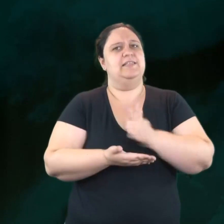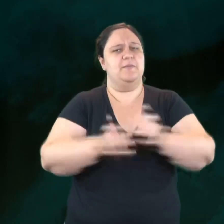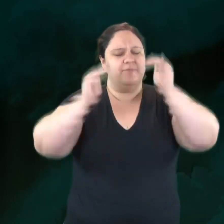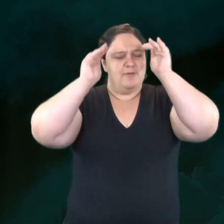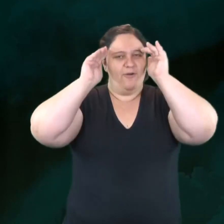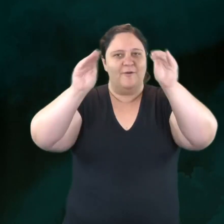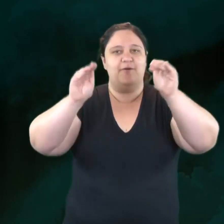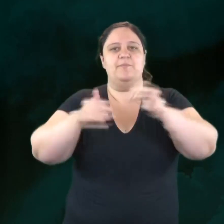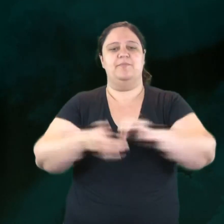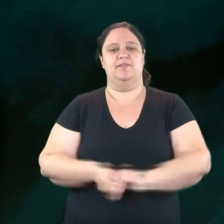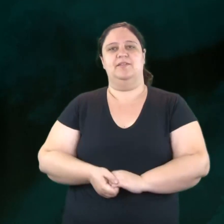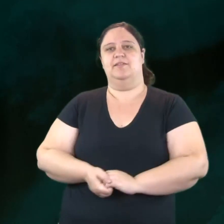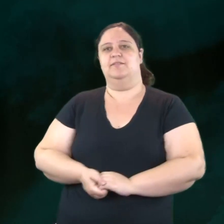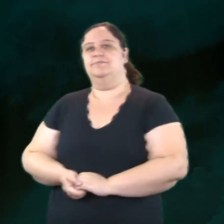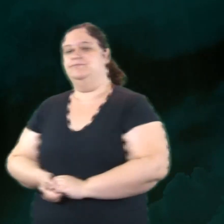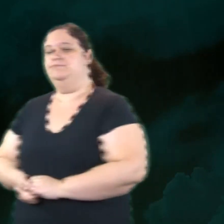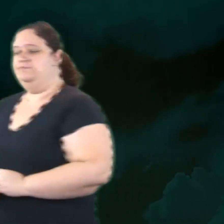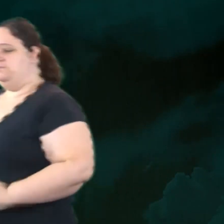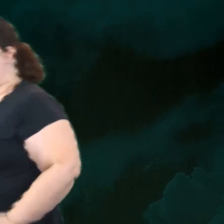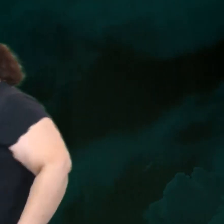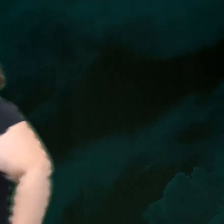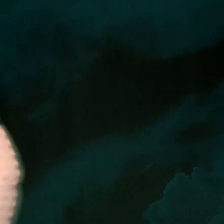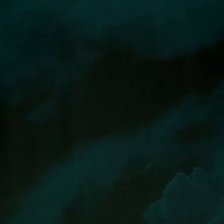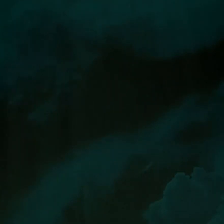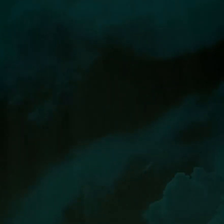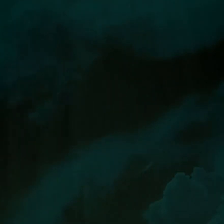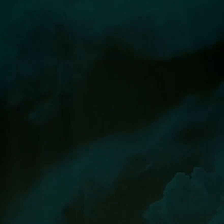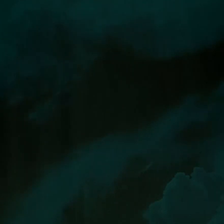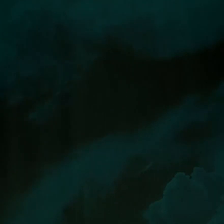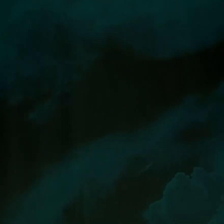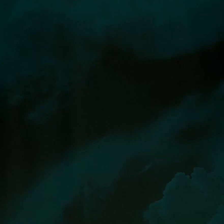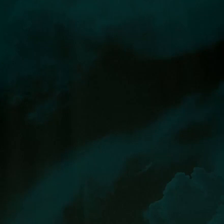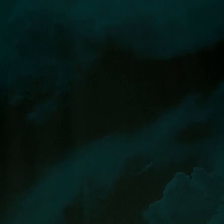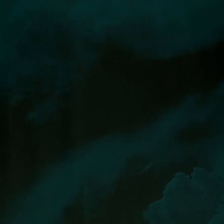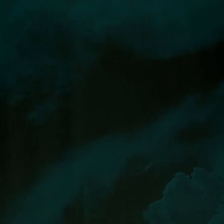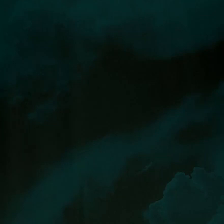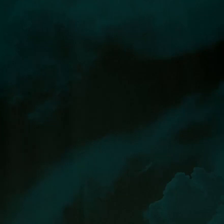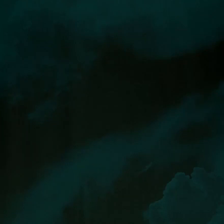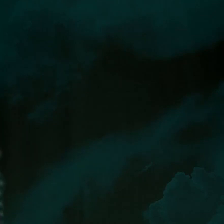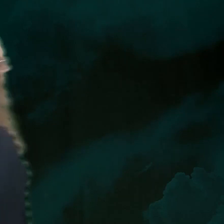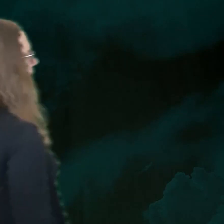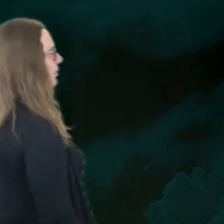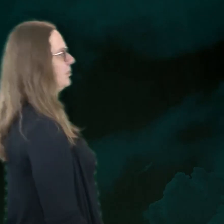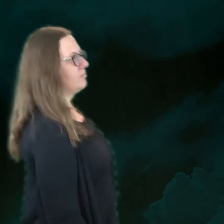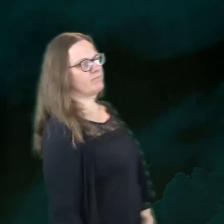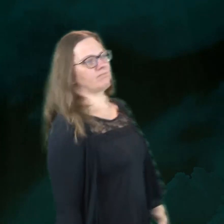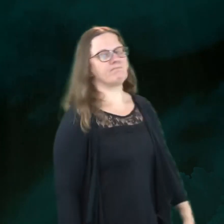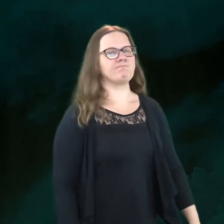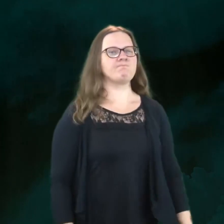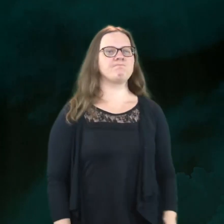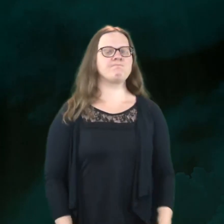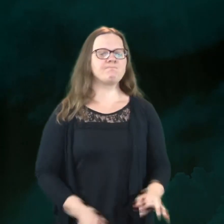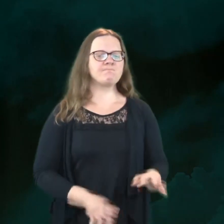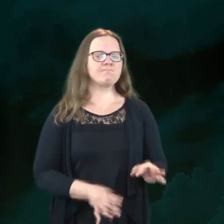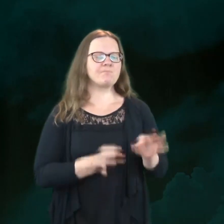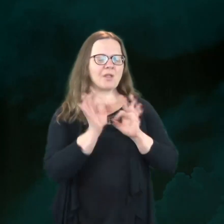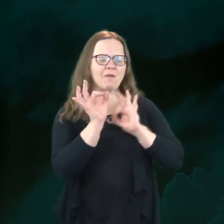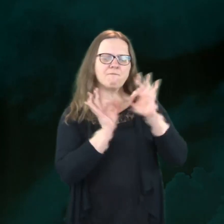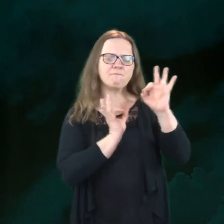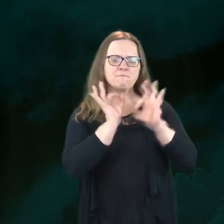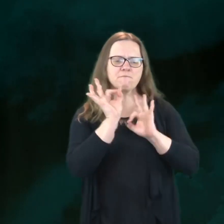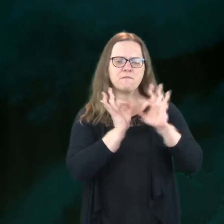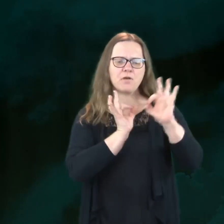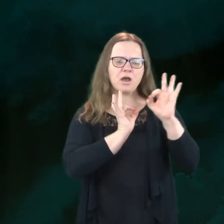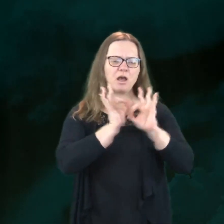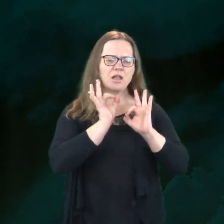E não julgais todas as coisas, retende o que é bom. Sabe, avalia tudo que você ouve, filtra,